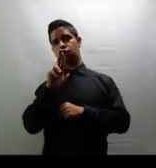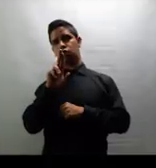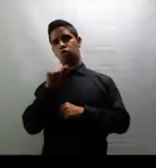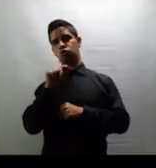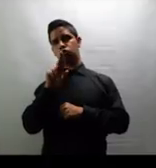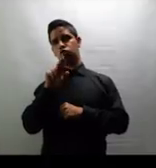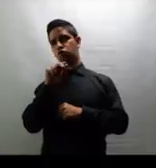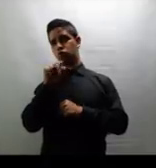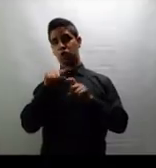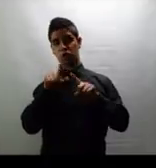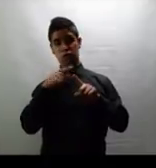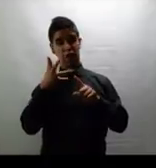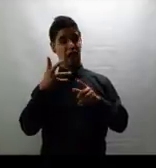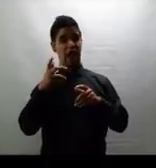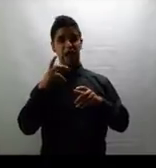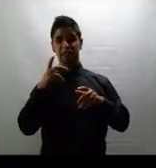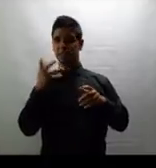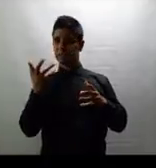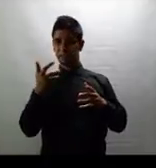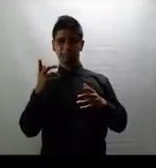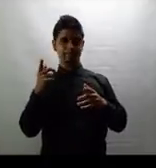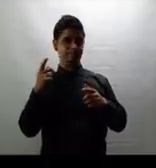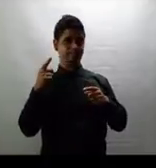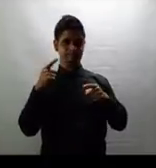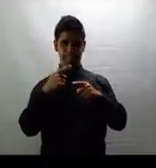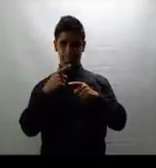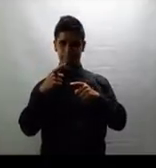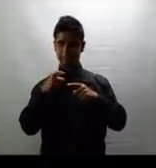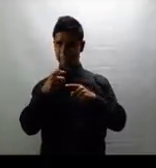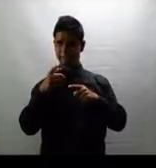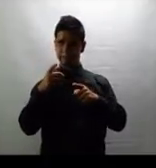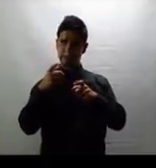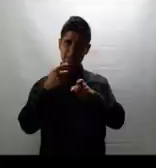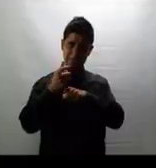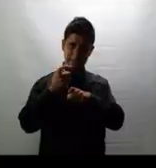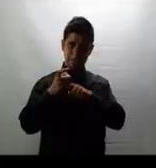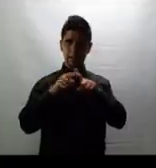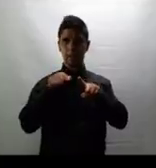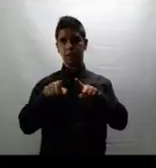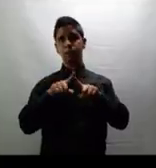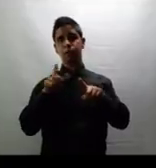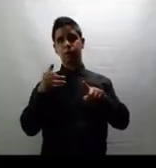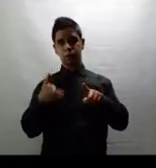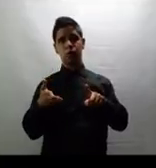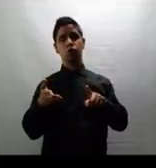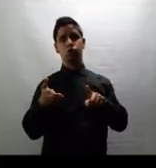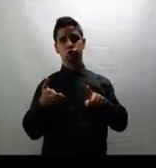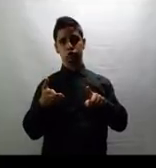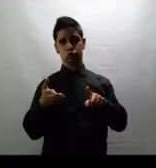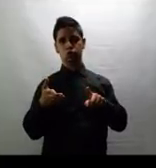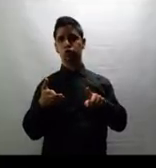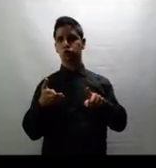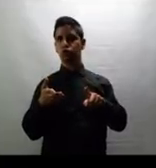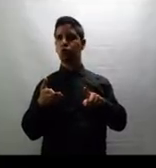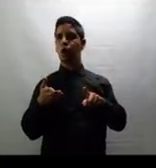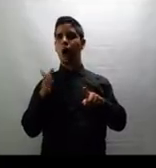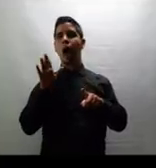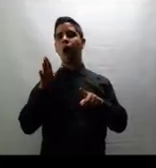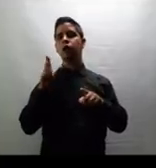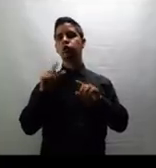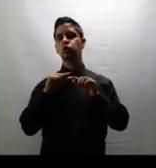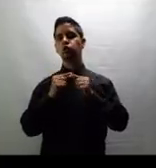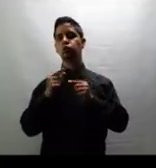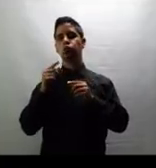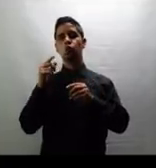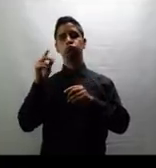en venta esto tuvo un éxito y aquí pues es una guagua en reversa este todos todos